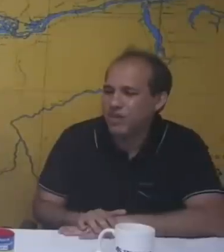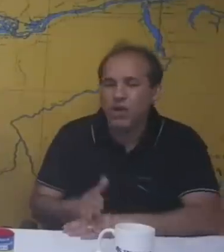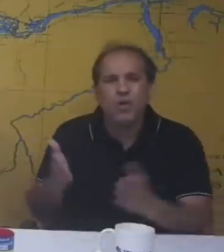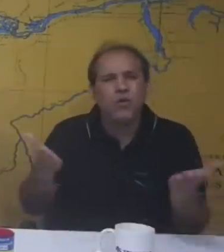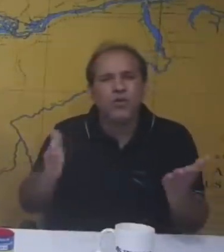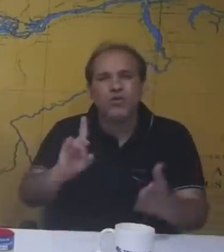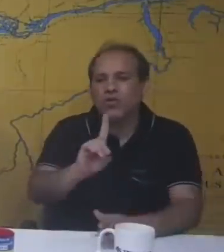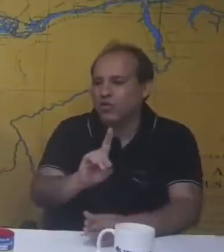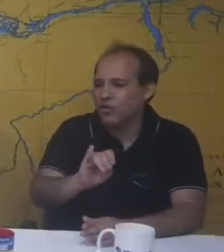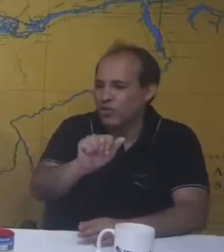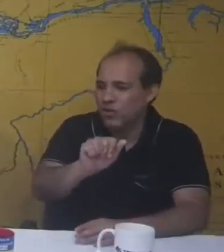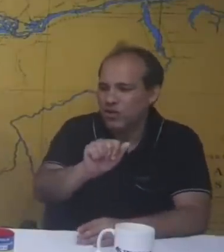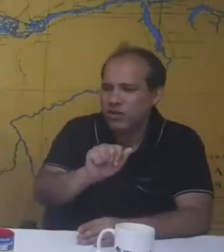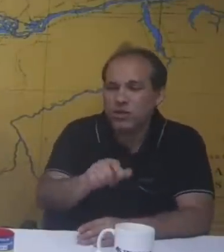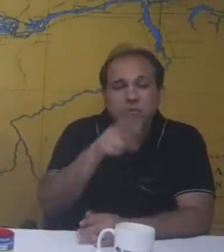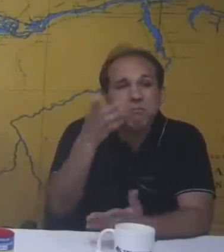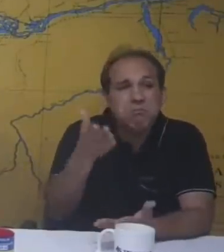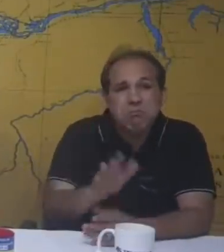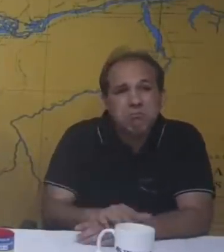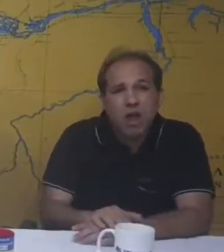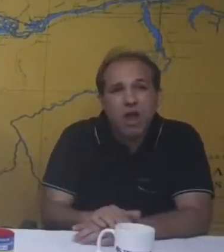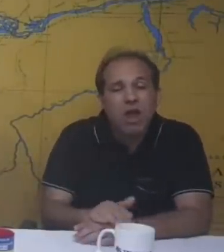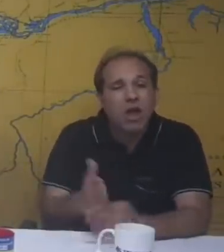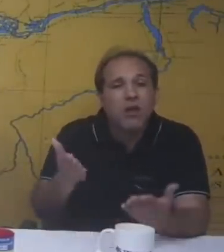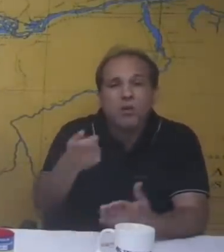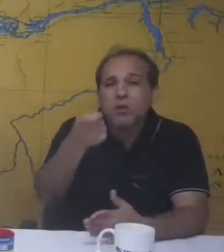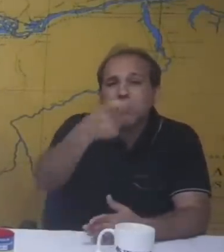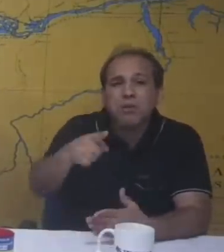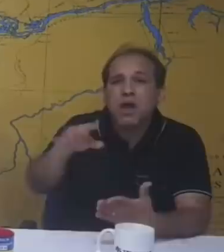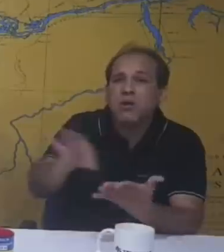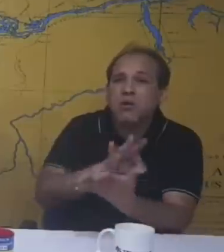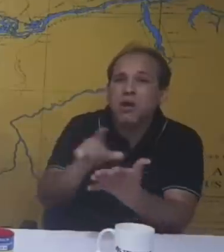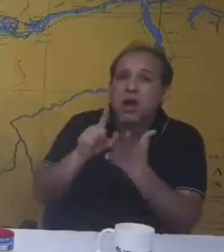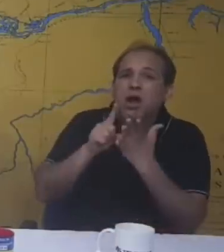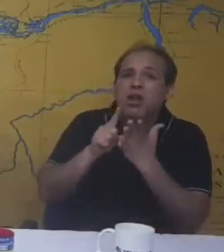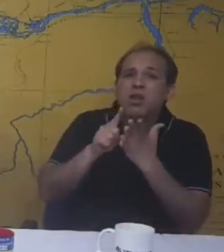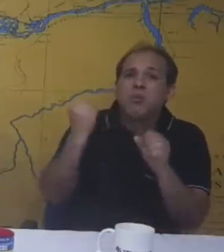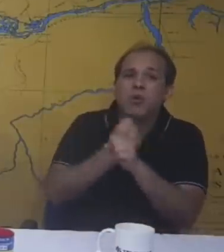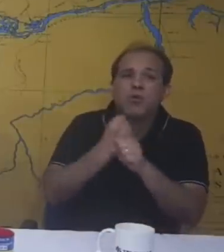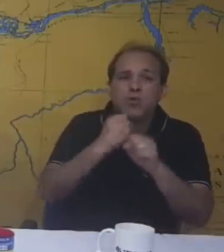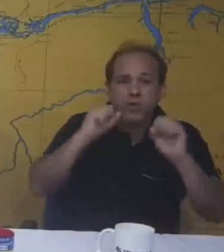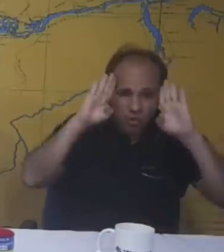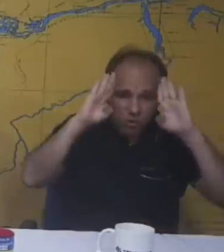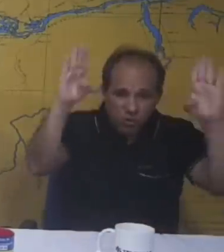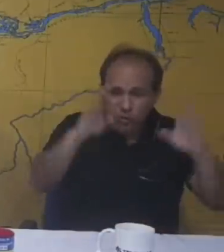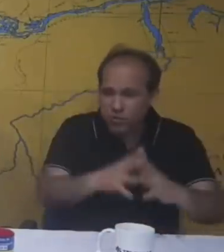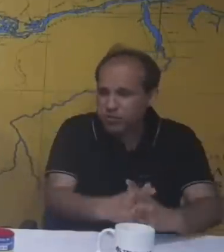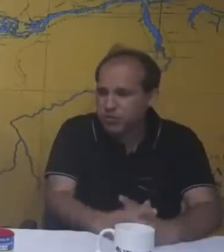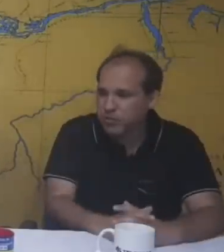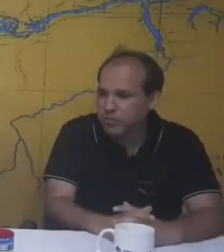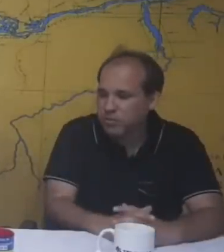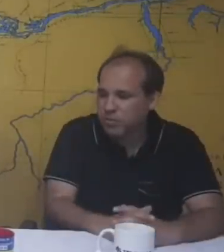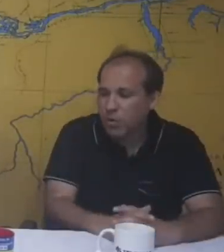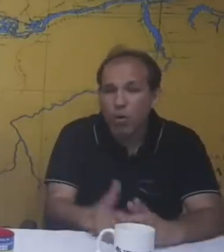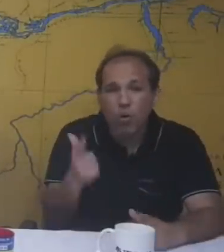Hoje em dia, você não precisa de uma autorização prévia para construir o aeroporto. É uma